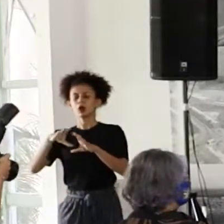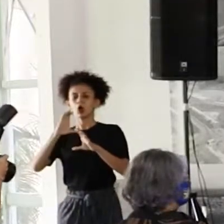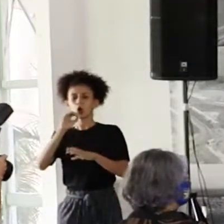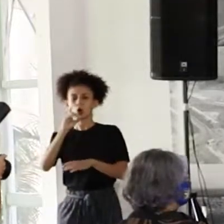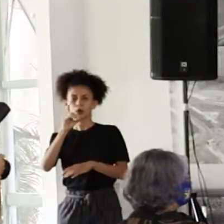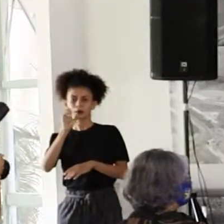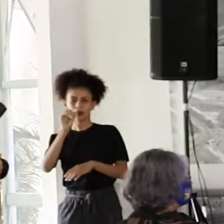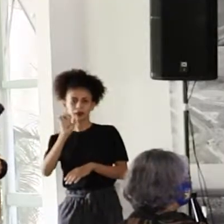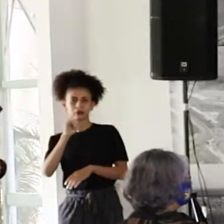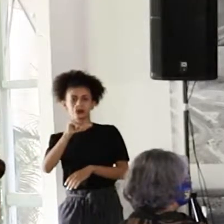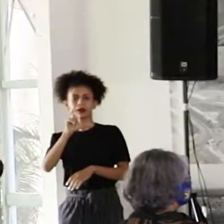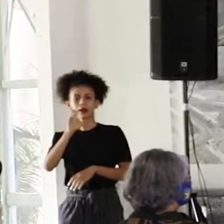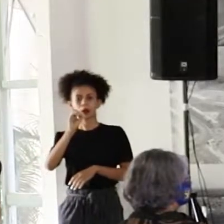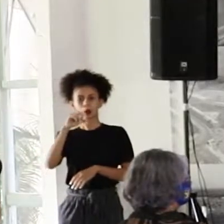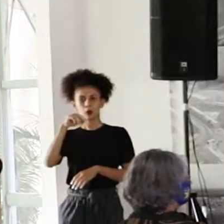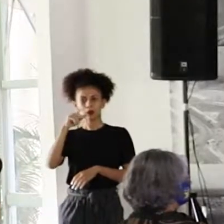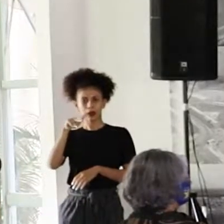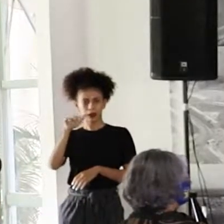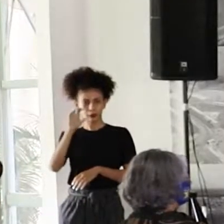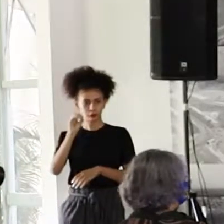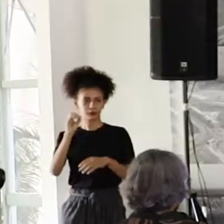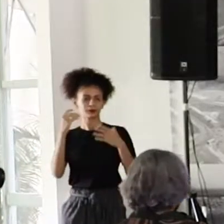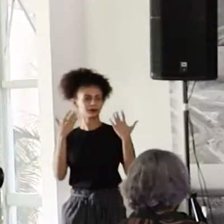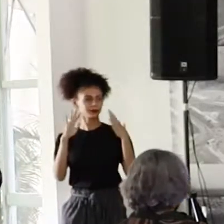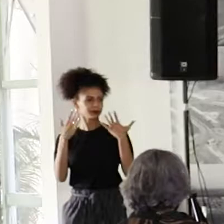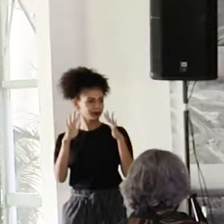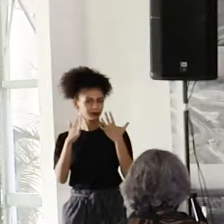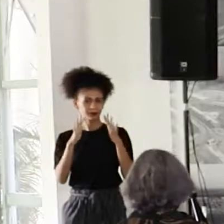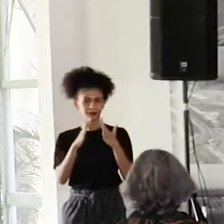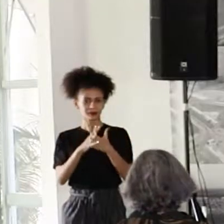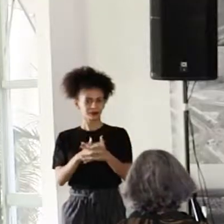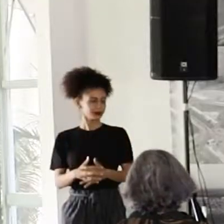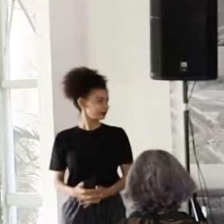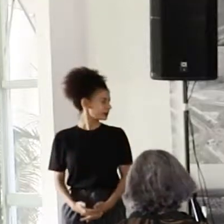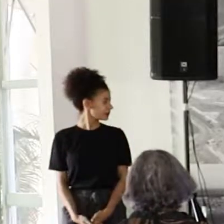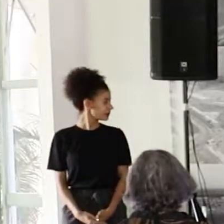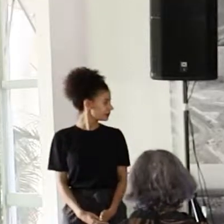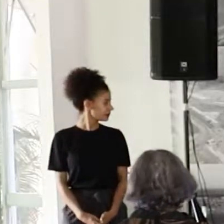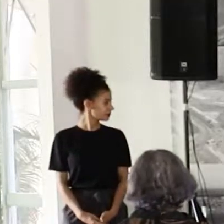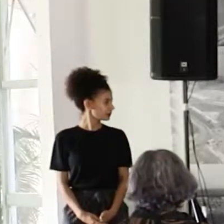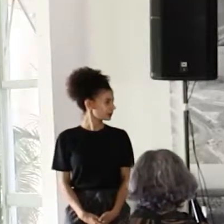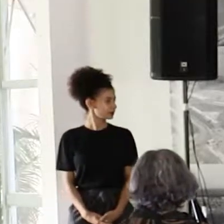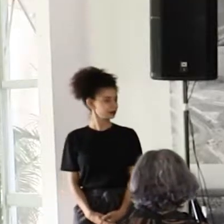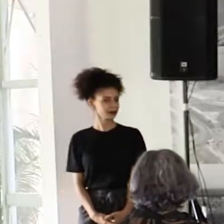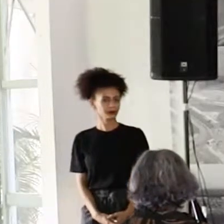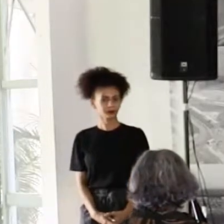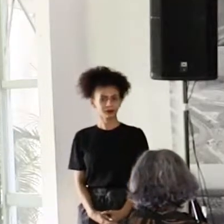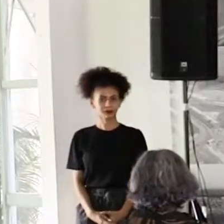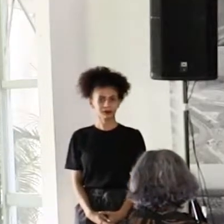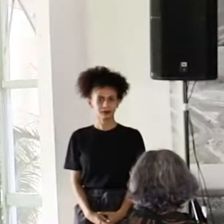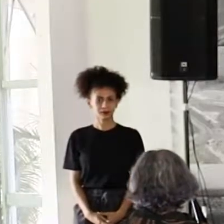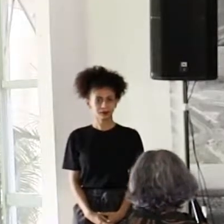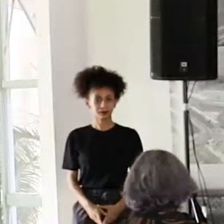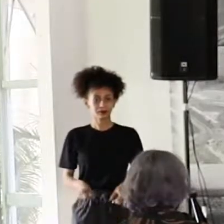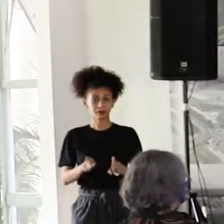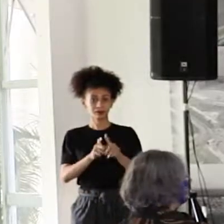e o presidente do codesi DF Leonardo Ávila